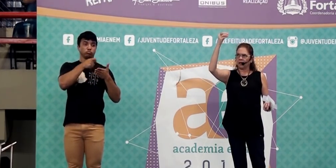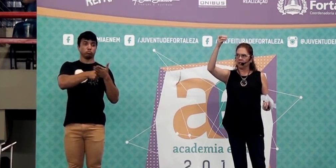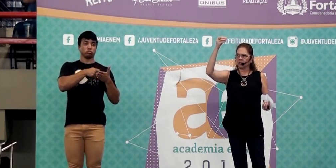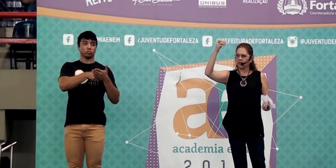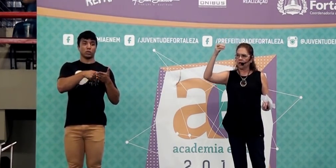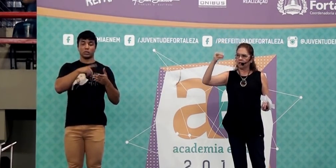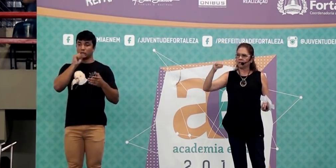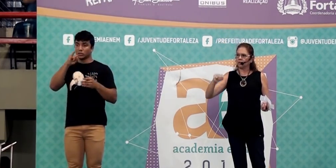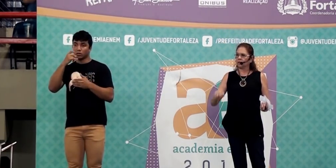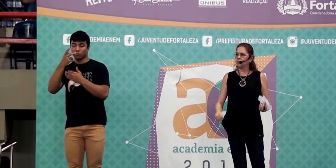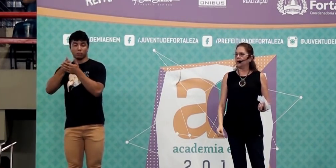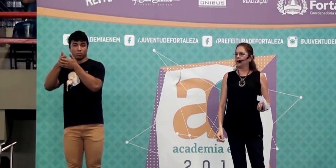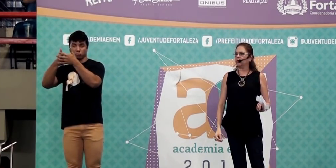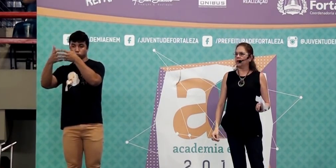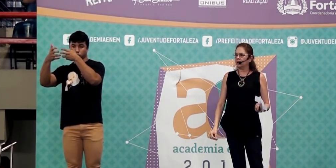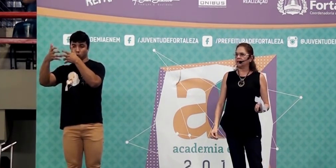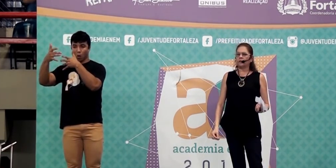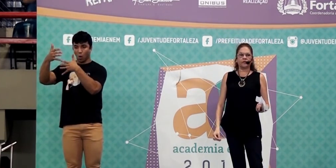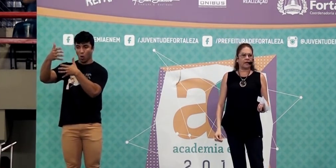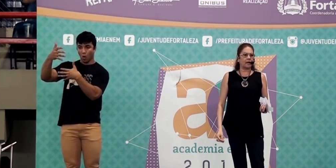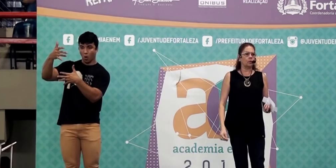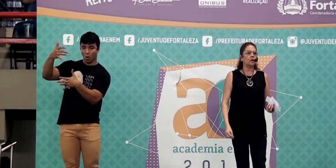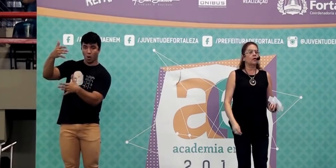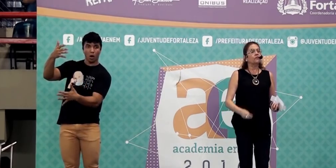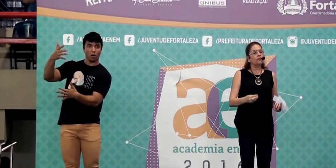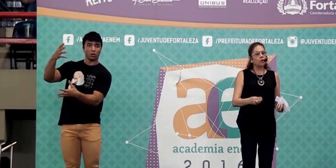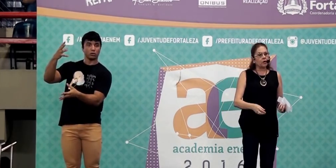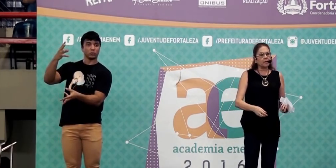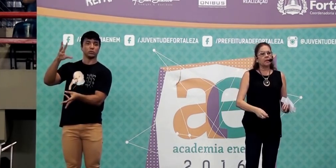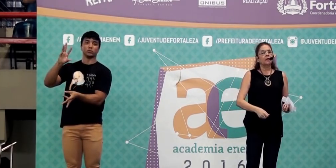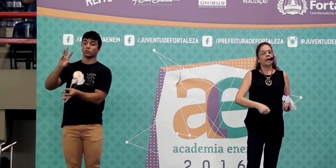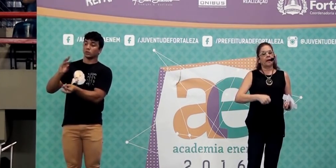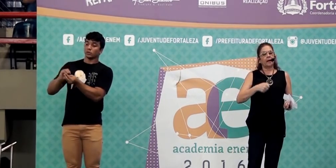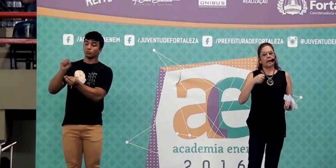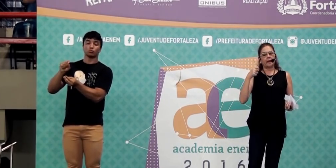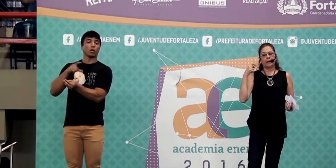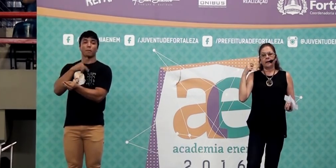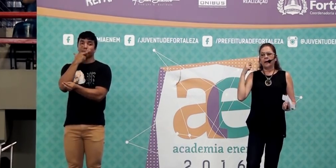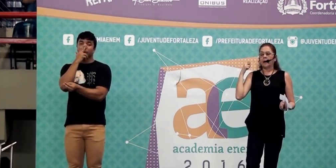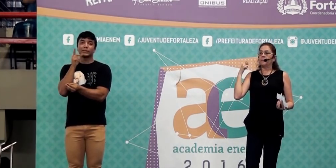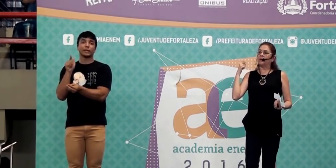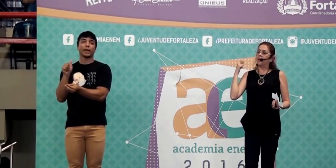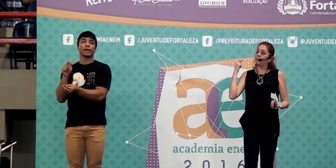redação falando de violência contra a mulher, do início ao final, foi